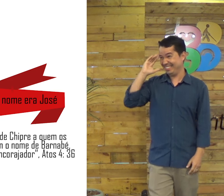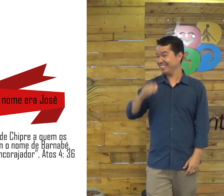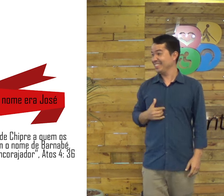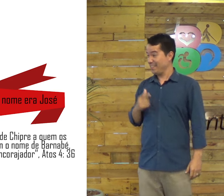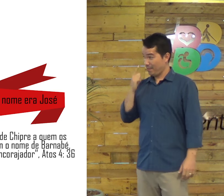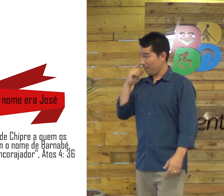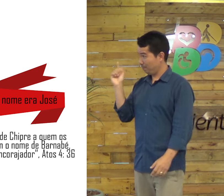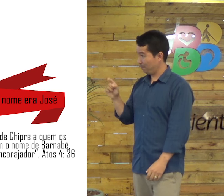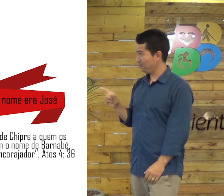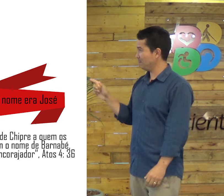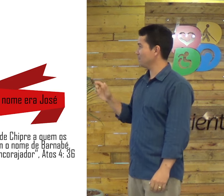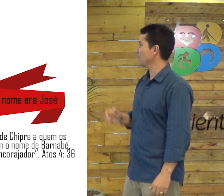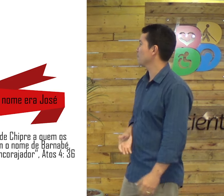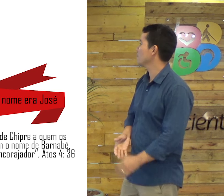Agora, você tem um nome bom.